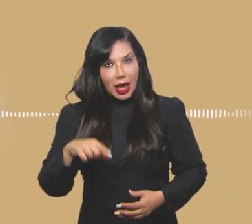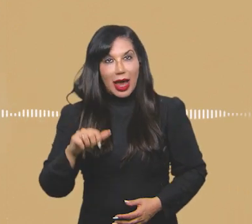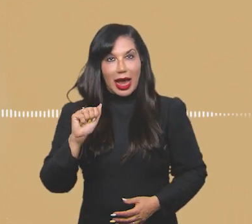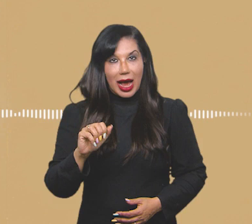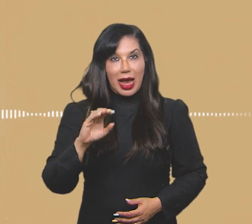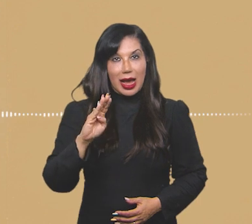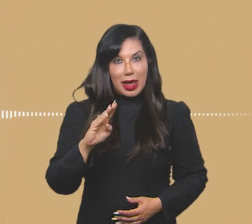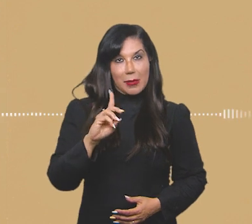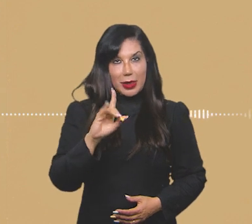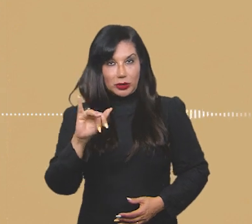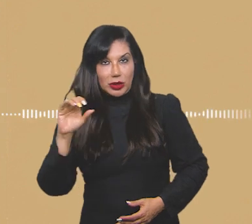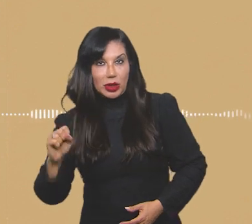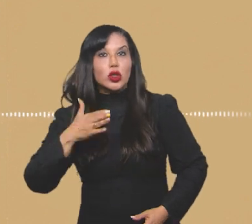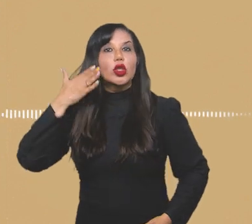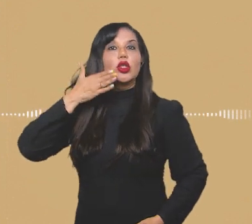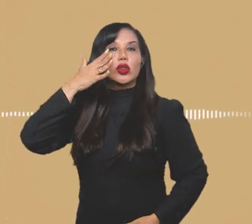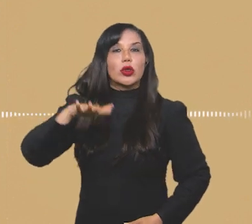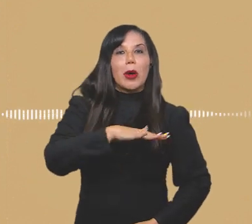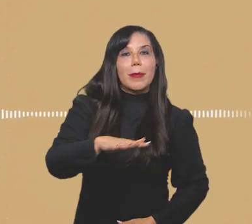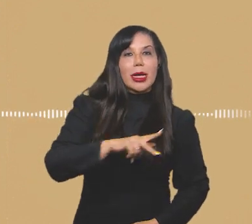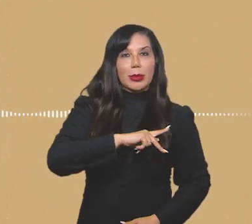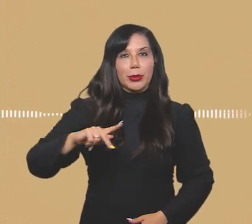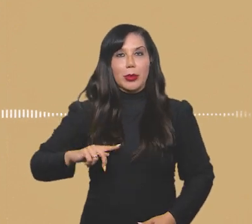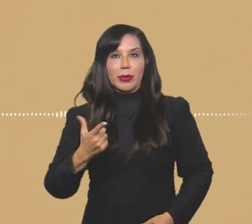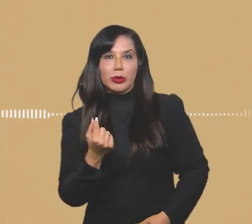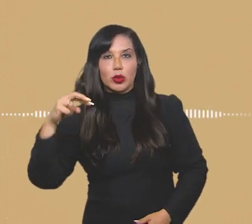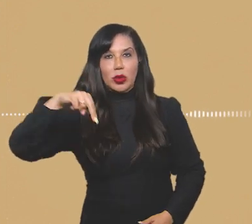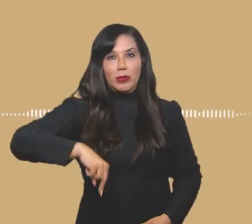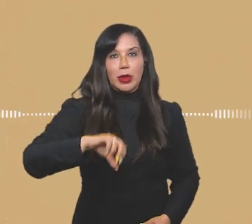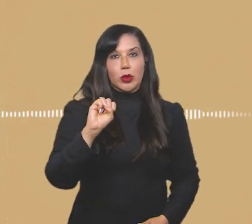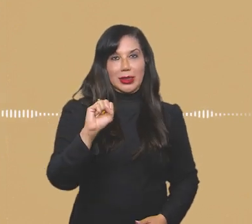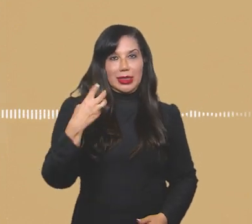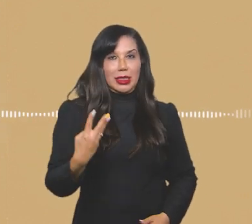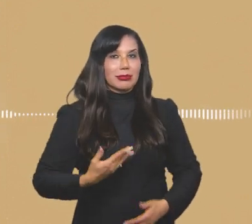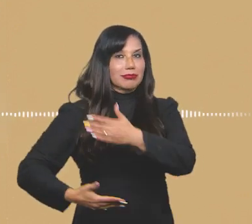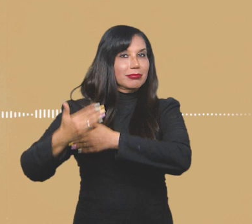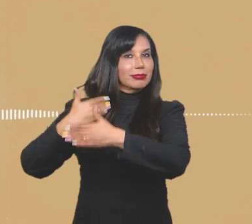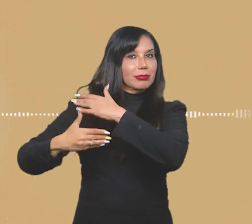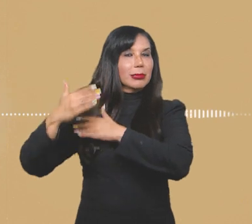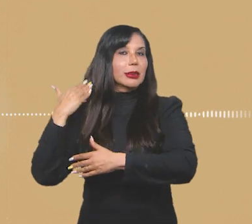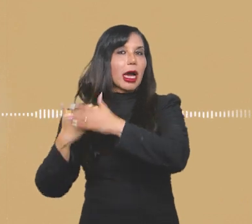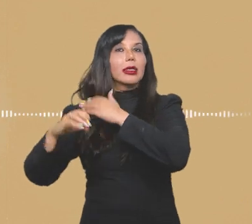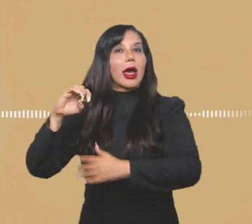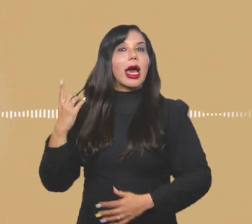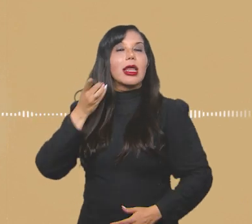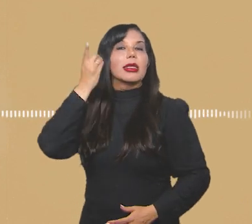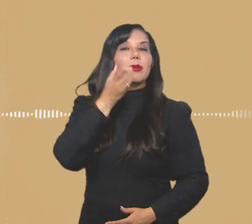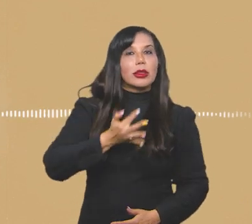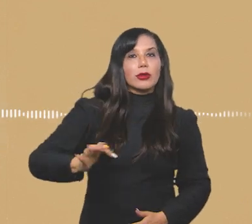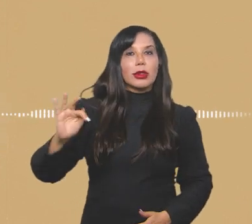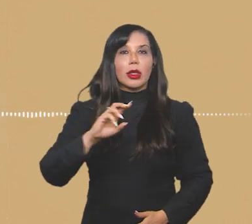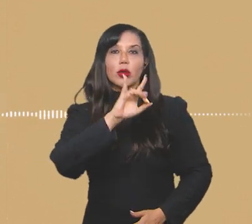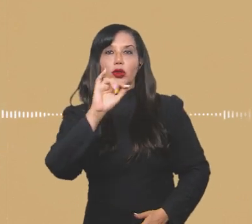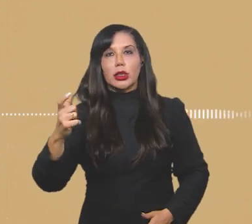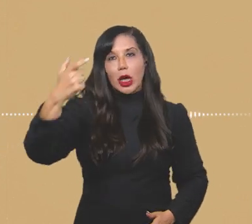Esse é Abdias Nascimento, em discurso em praça pública no dia 20 de novembro de 1983. Na época, ele era deputado